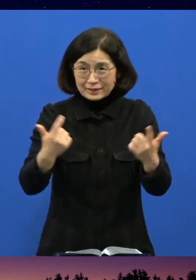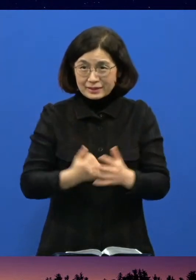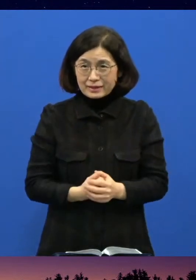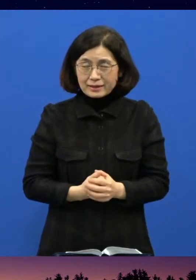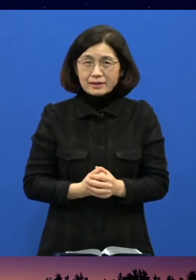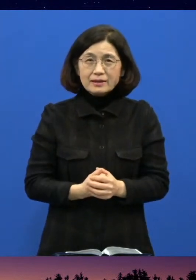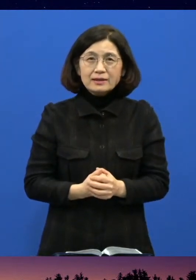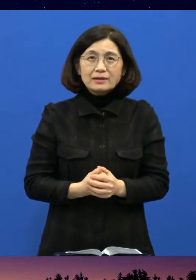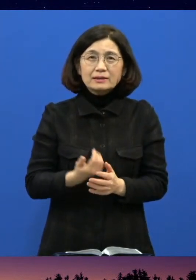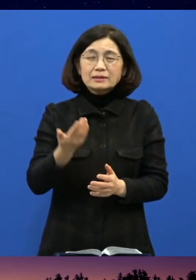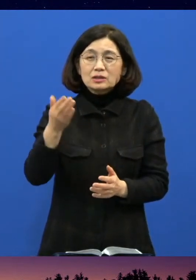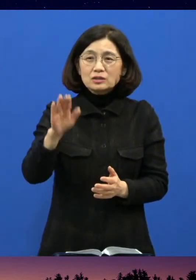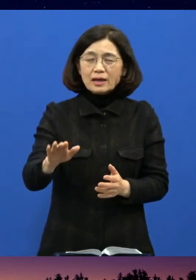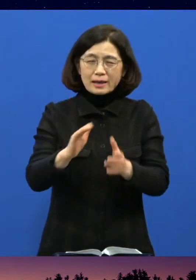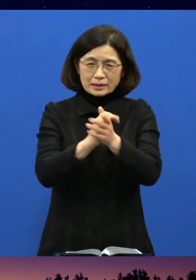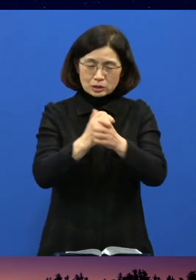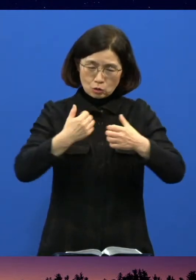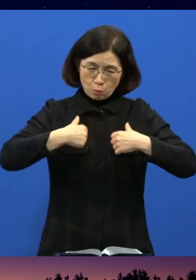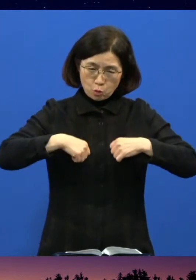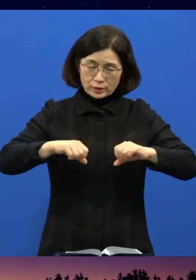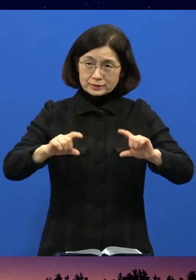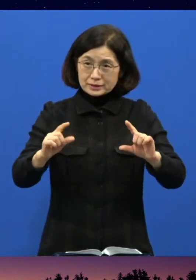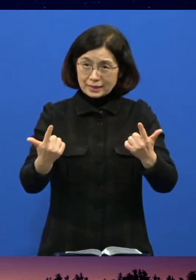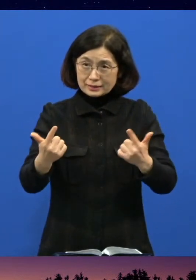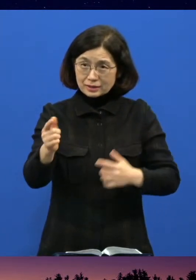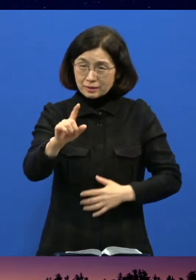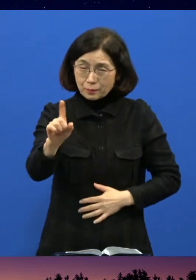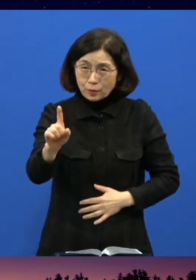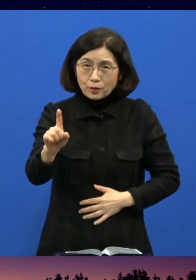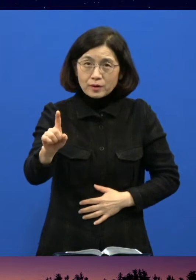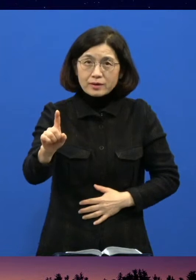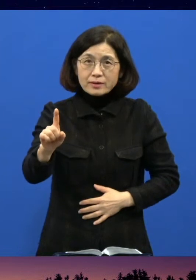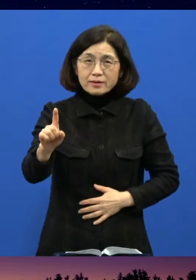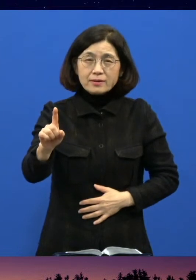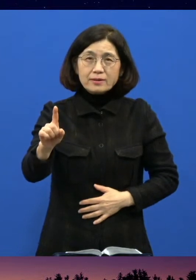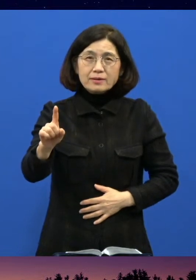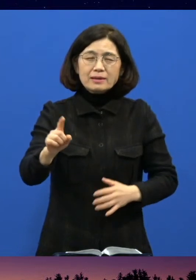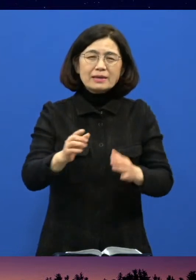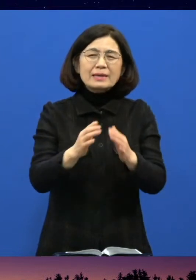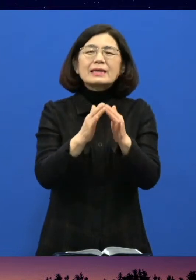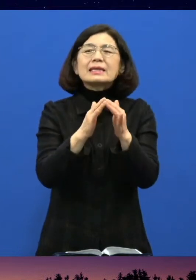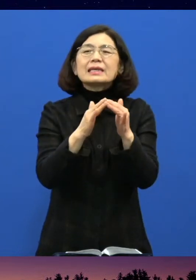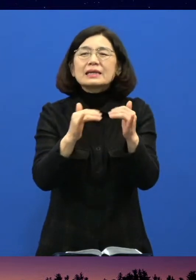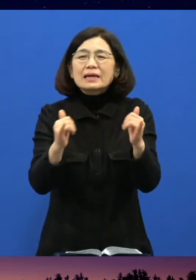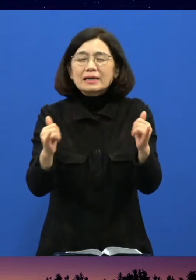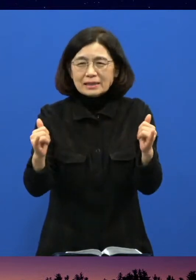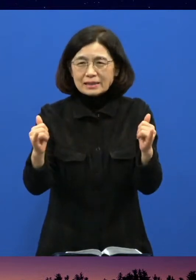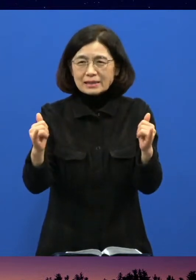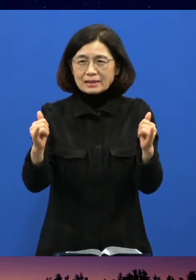그러나 여러분, 여기서 포기하지 않는 것은 그런 인간적 의지력을 말하는 게 아니에요.